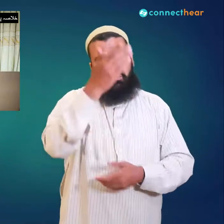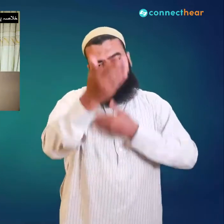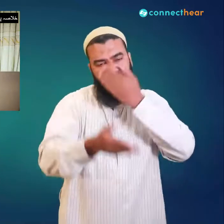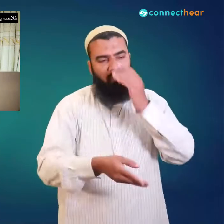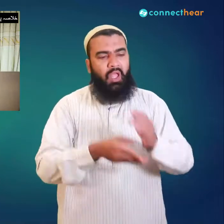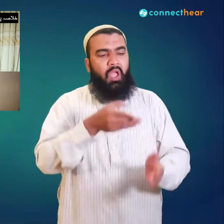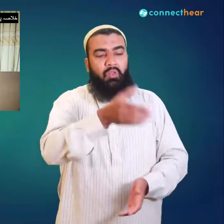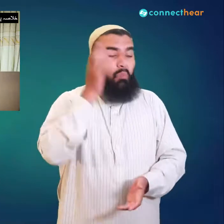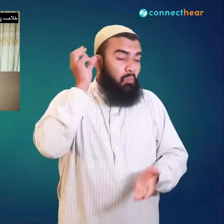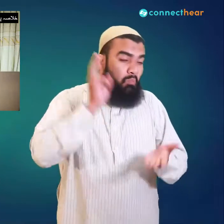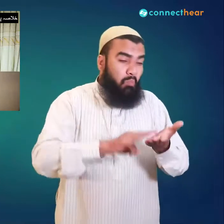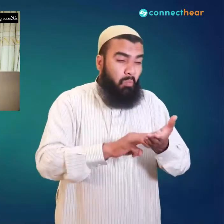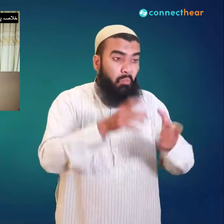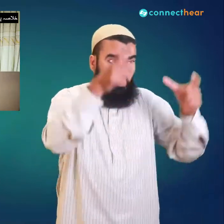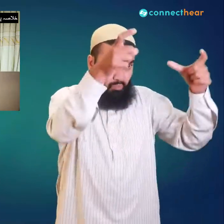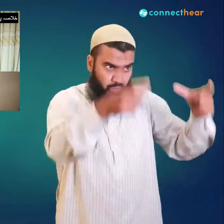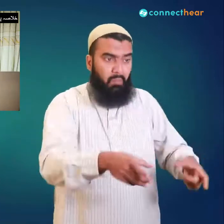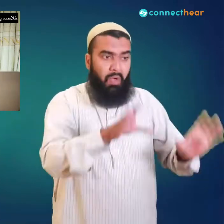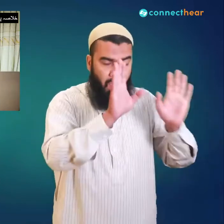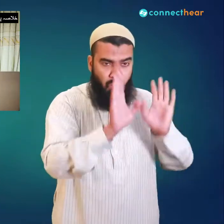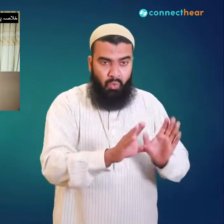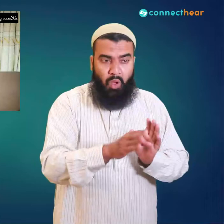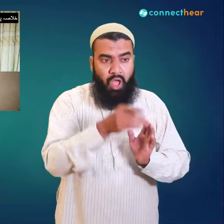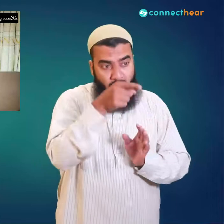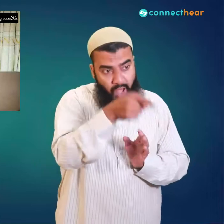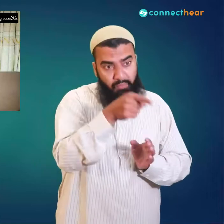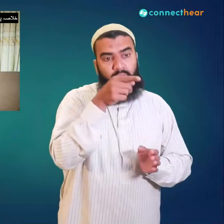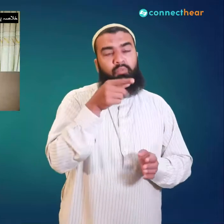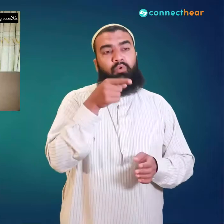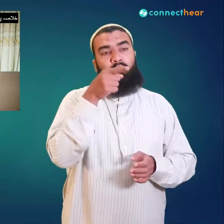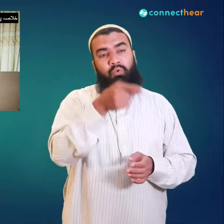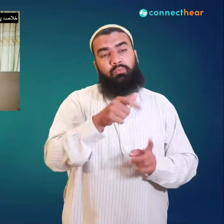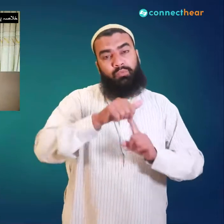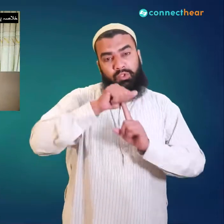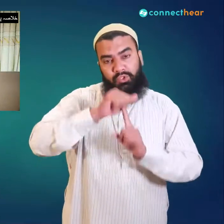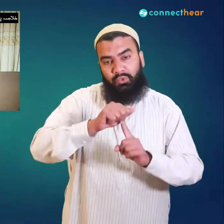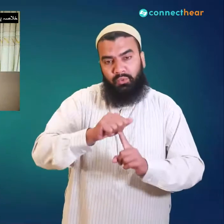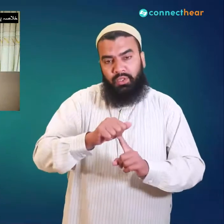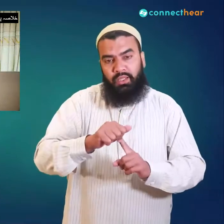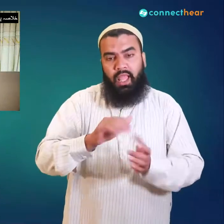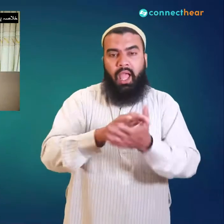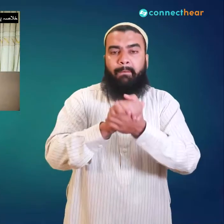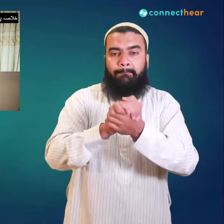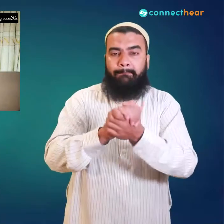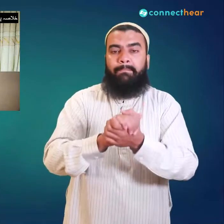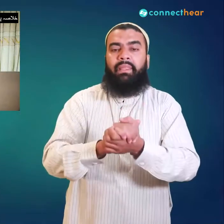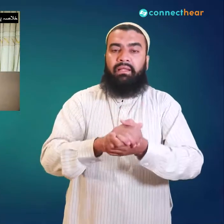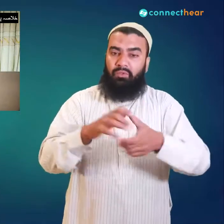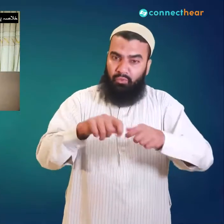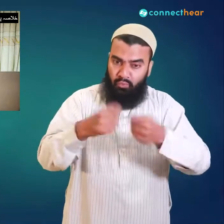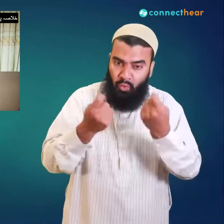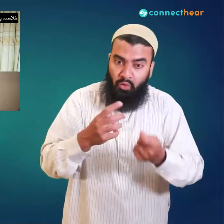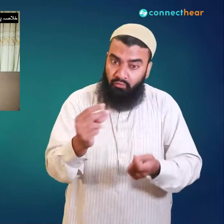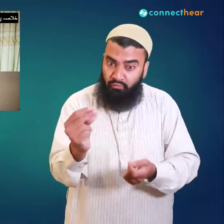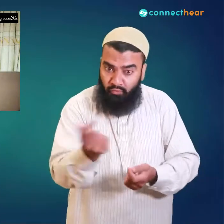اس کو ملحوظ رکھنا ہے اور ان کے لیے ضروری ہے۔ اس لیے اشہر حرم ختم ہونے کے ساتھ ہی